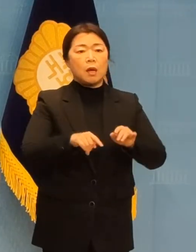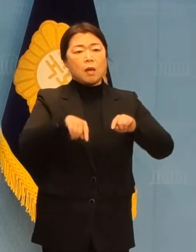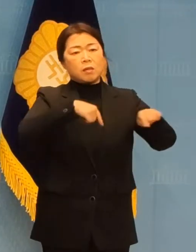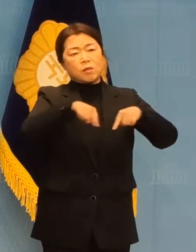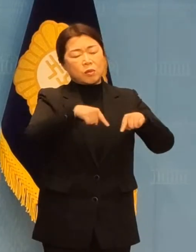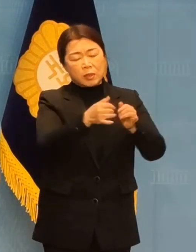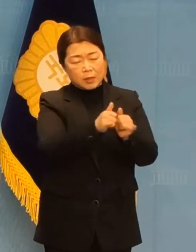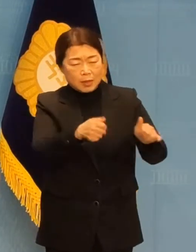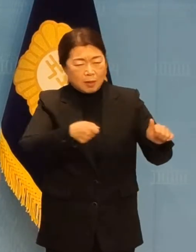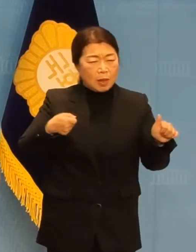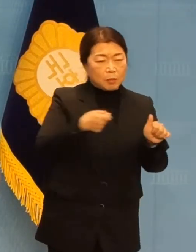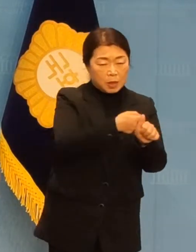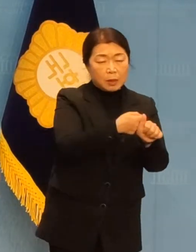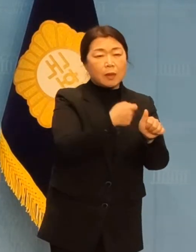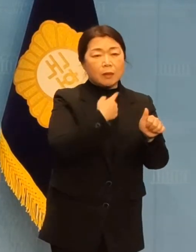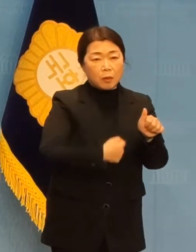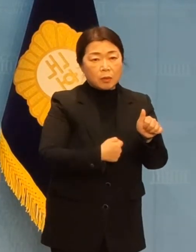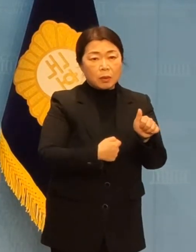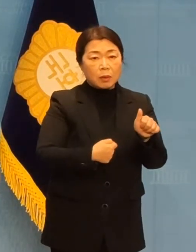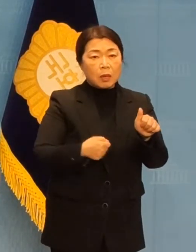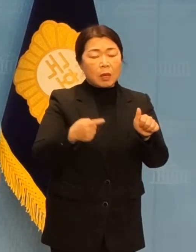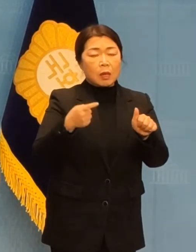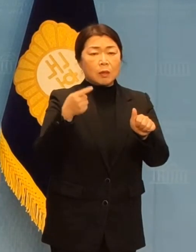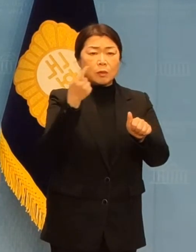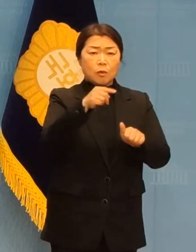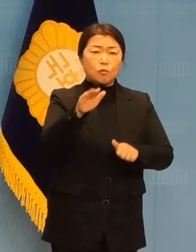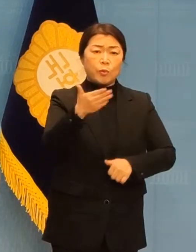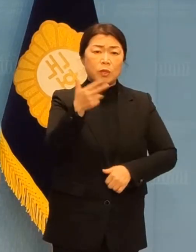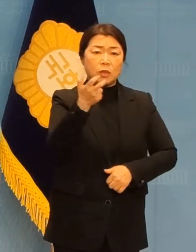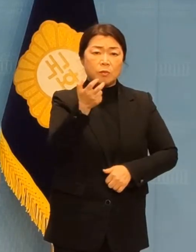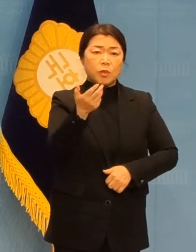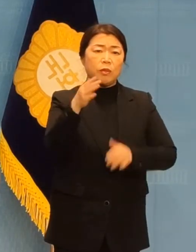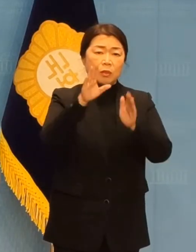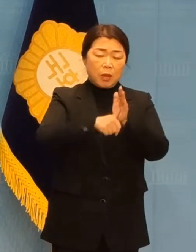암살이 횡행하던 70년 전으로 되돌린 사건입니다.